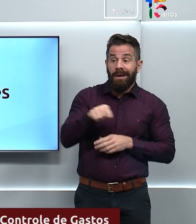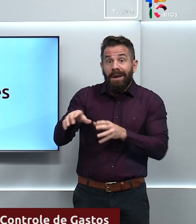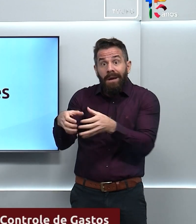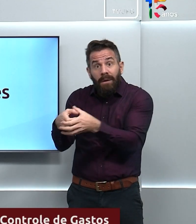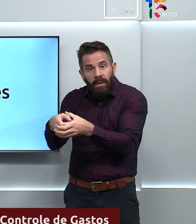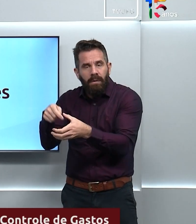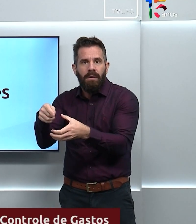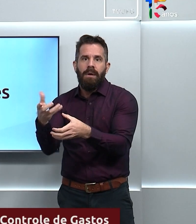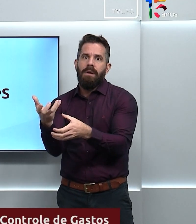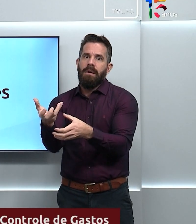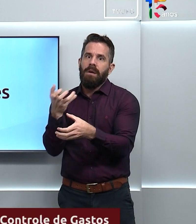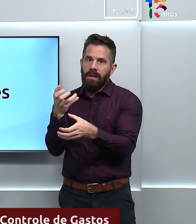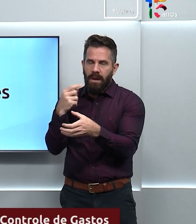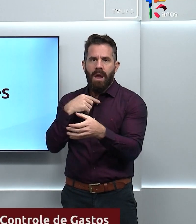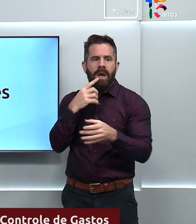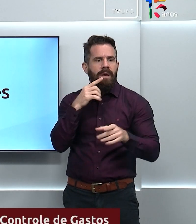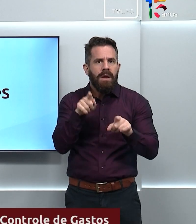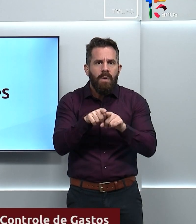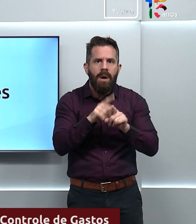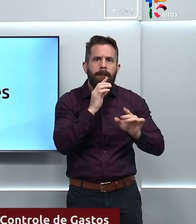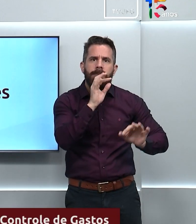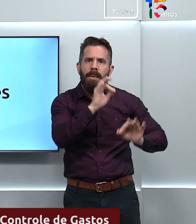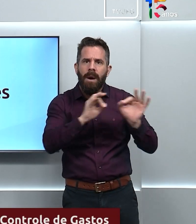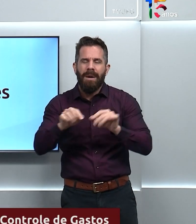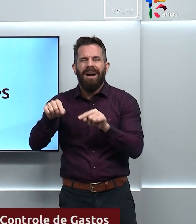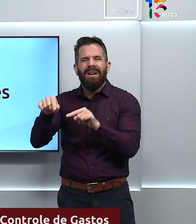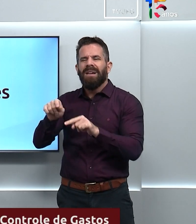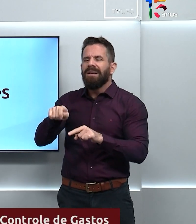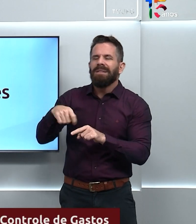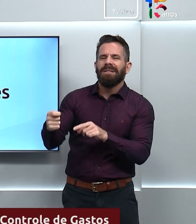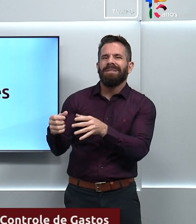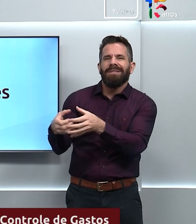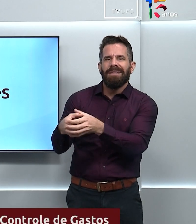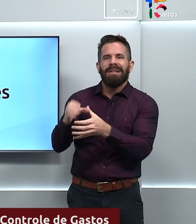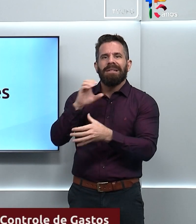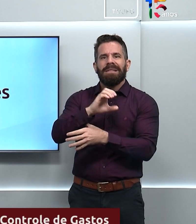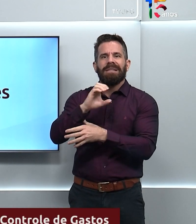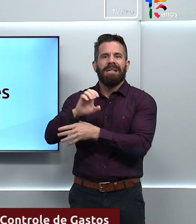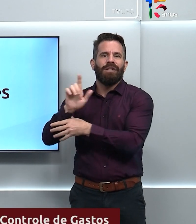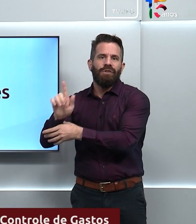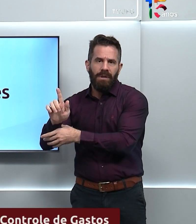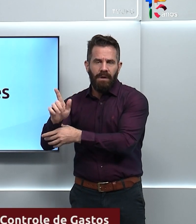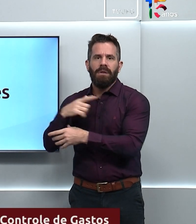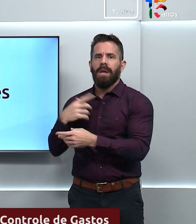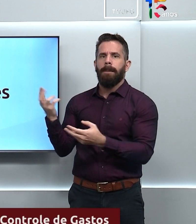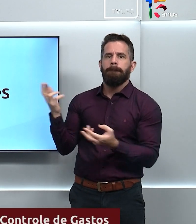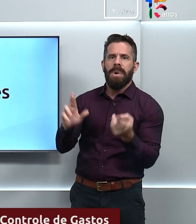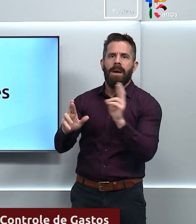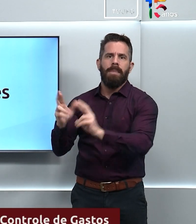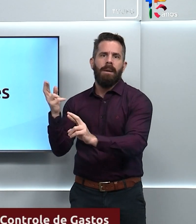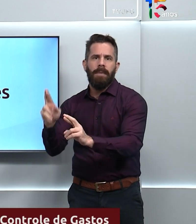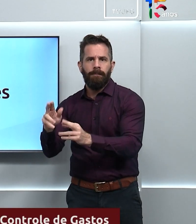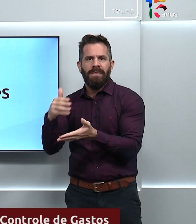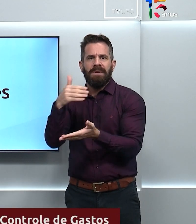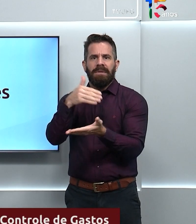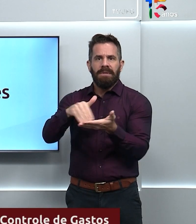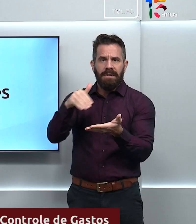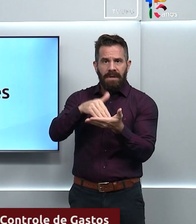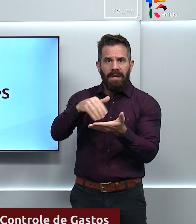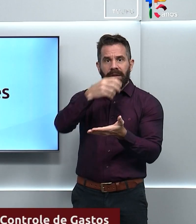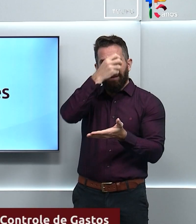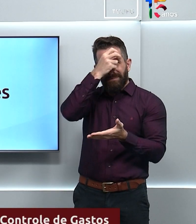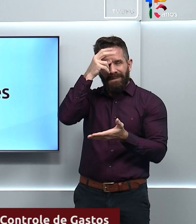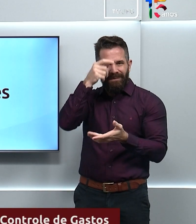um colapso fiscal. Bom, o CCG será composto por representantes da Secretaria Municipal da Fazenda,